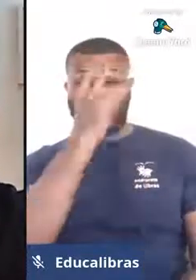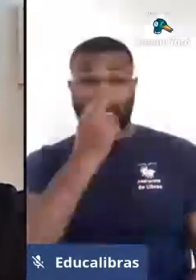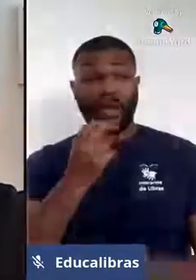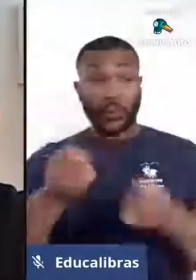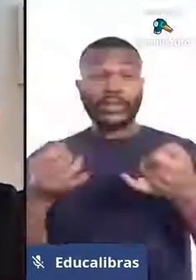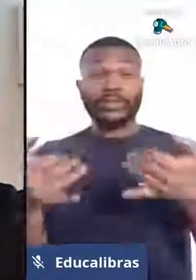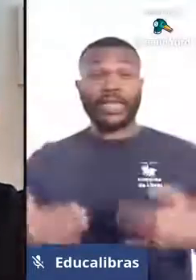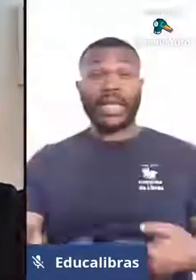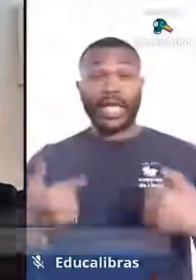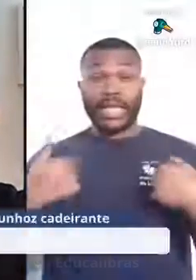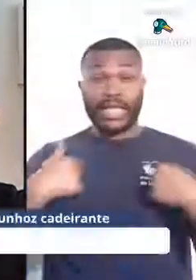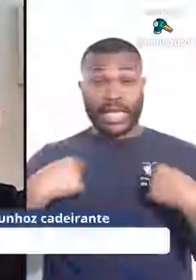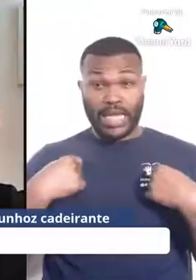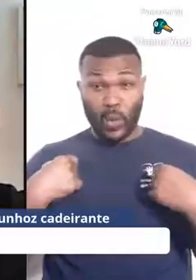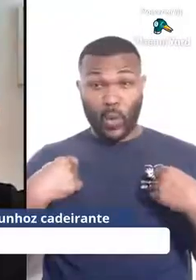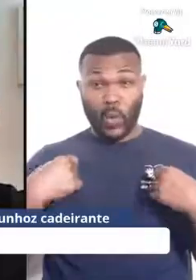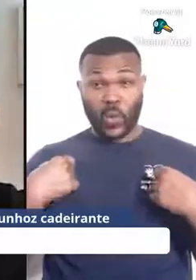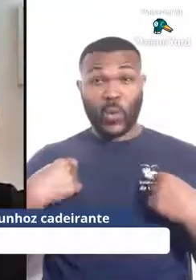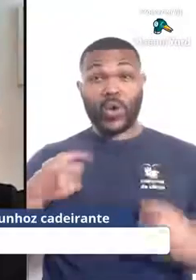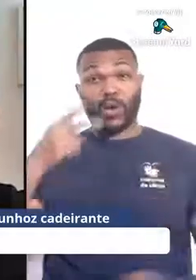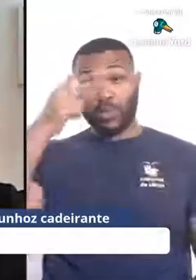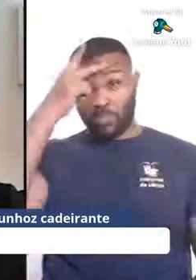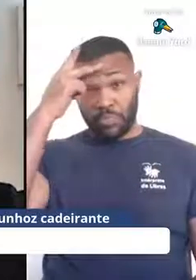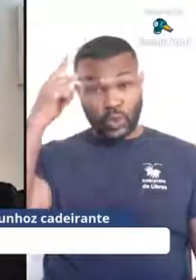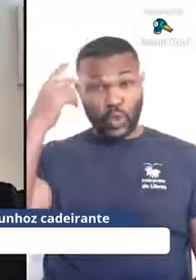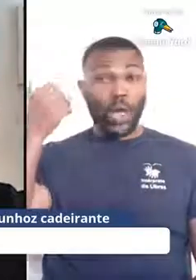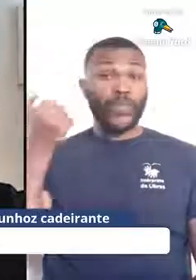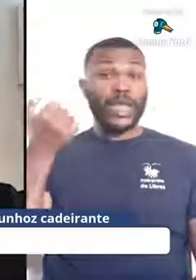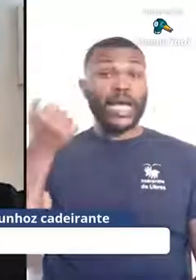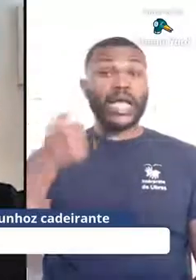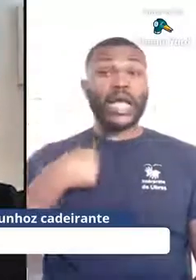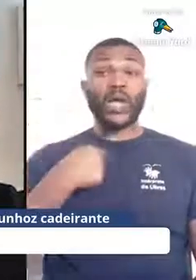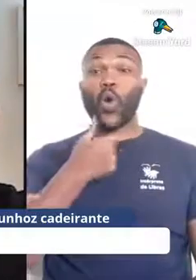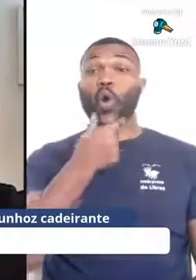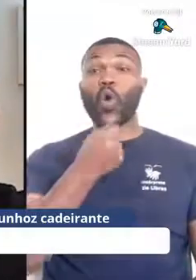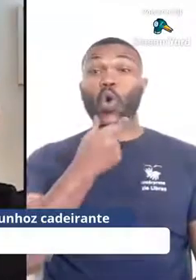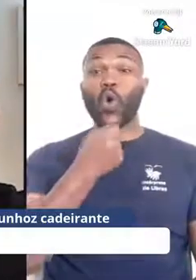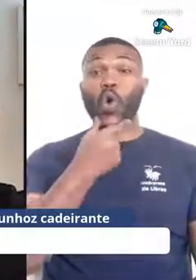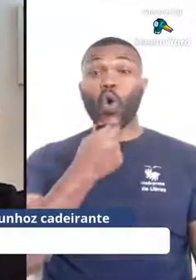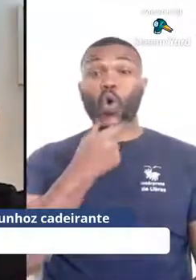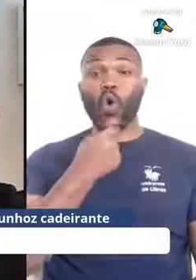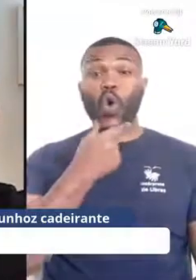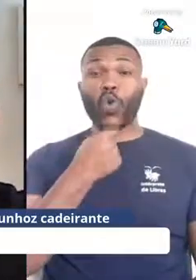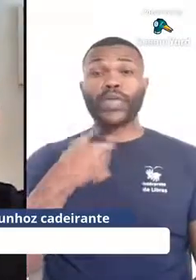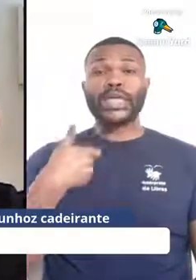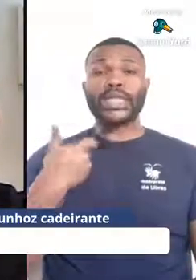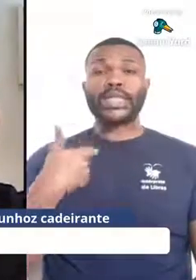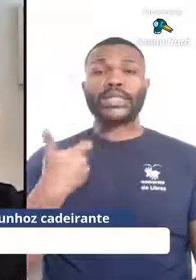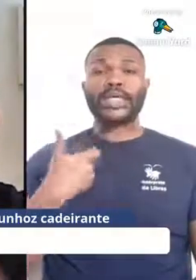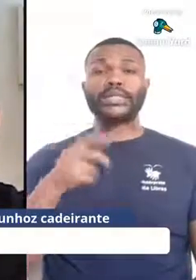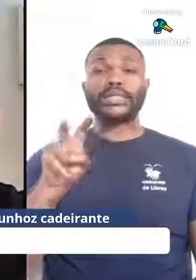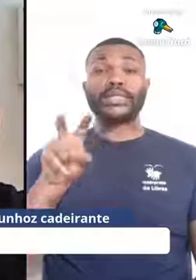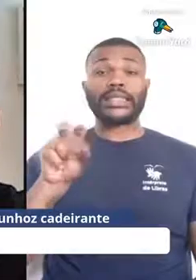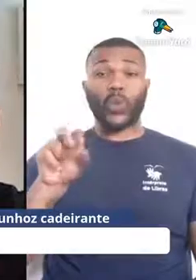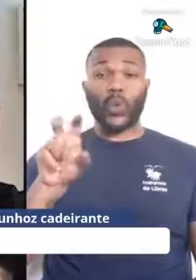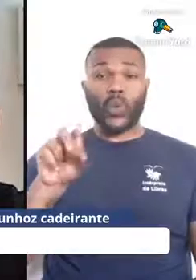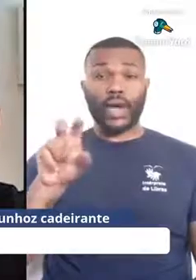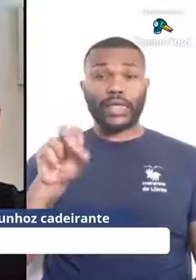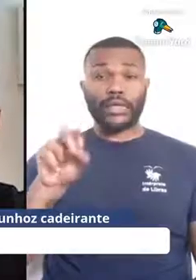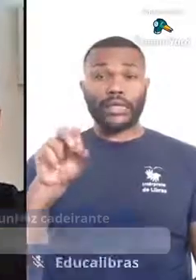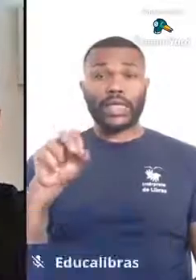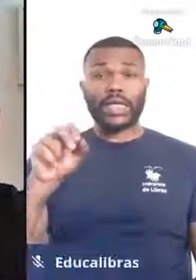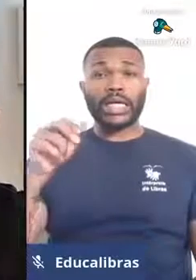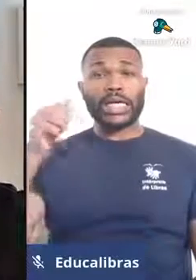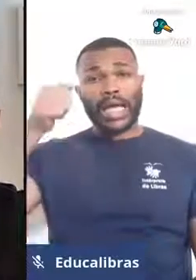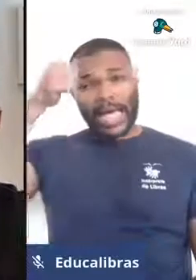eu sou branco, sou homem, tenho 50 anos, quase nenhum